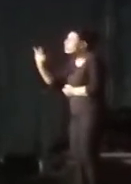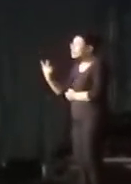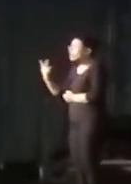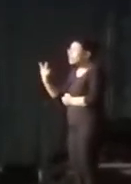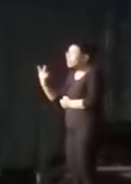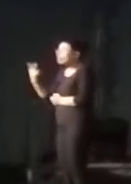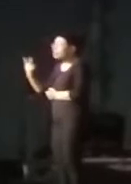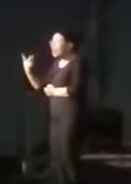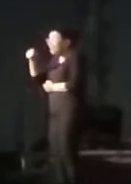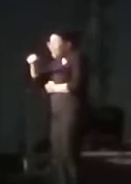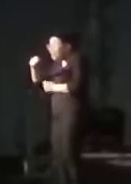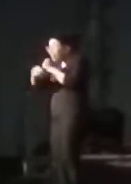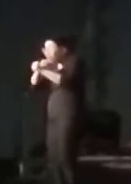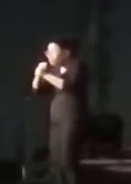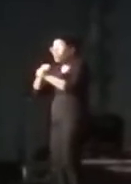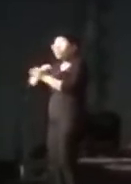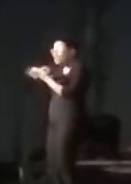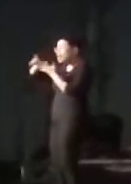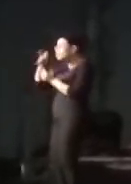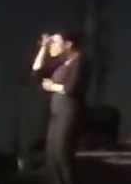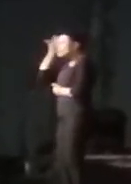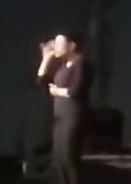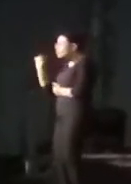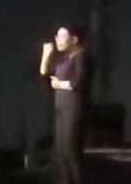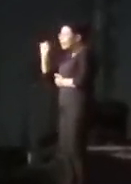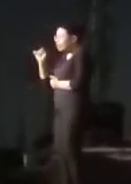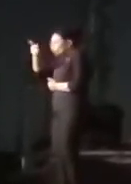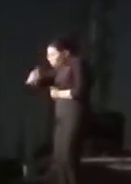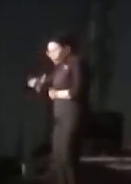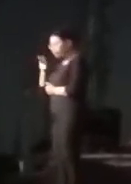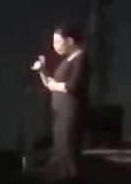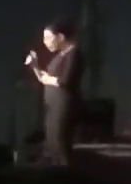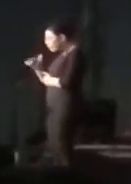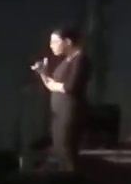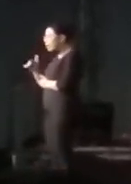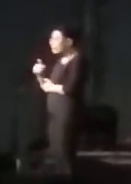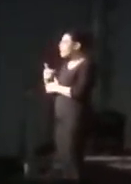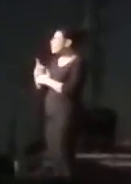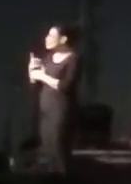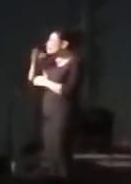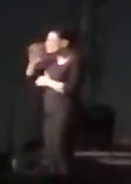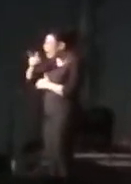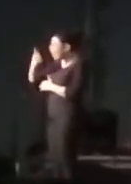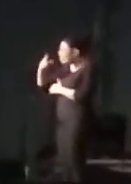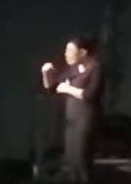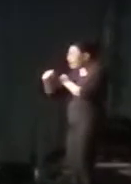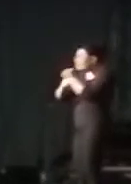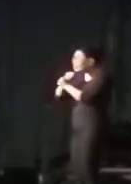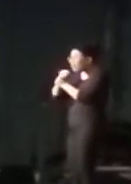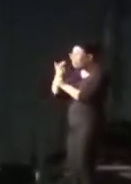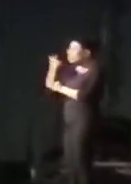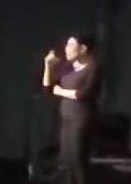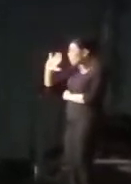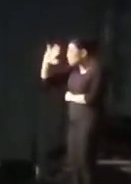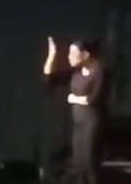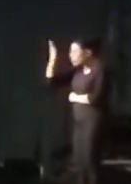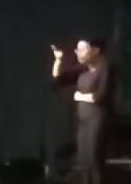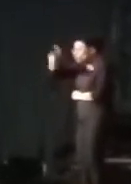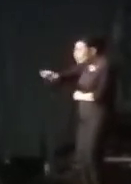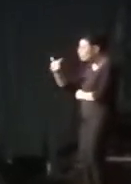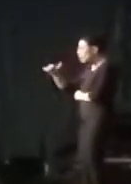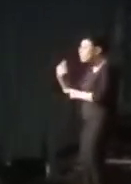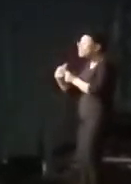esta, naquele ano. Muita gente fala, ai, mas o IBCCREM não vai fazer de novo? Faz mais de 10 anos, eles não fizeram de novo. É